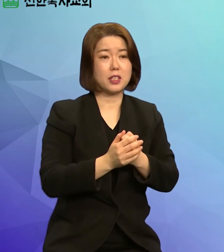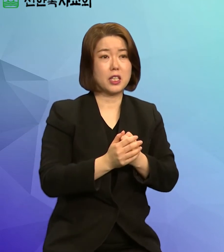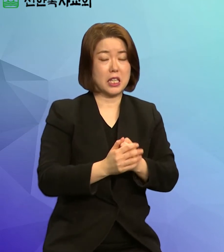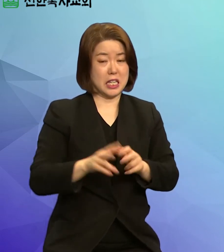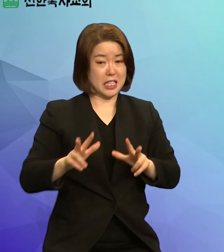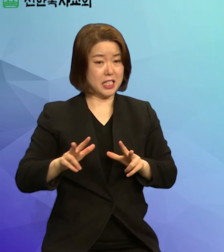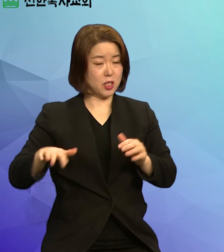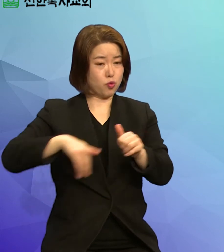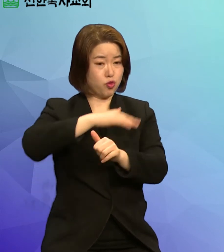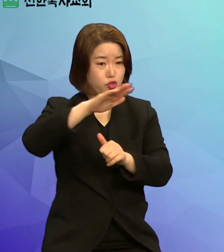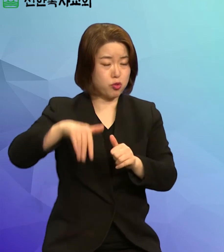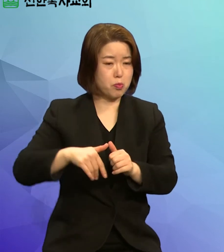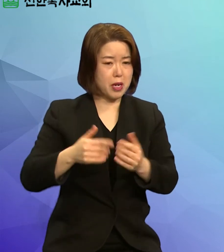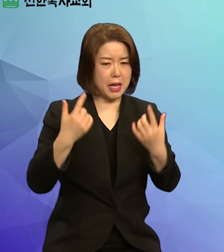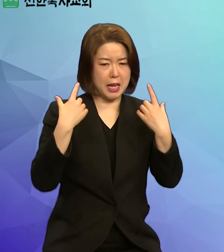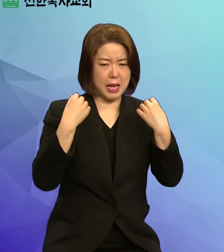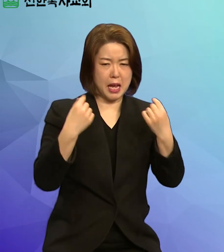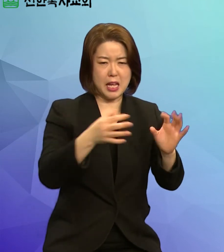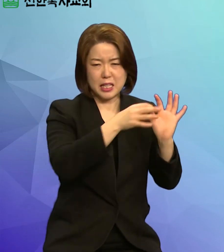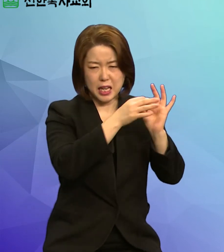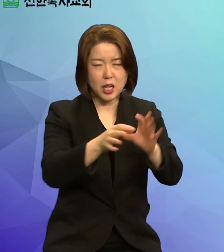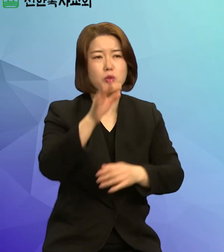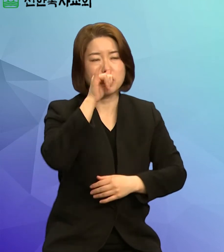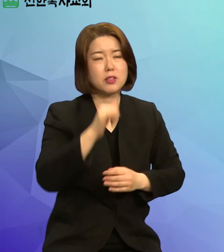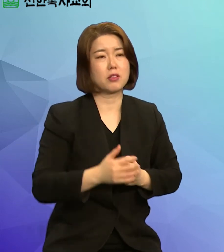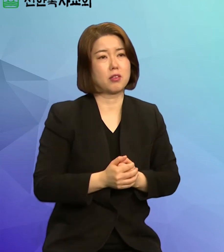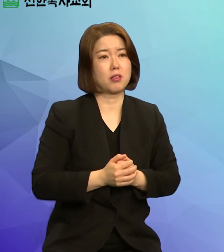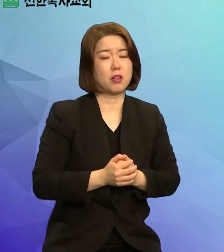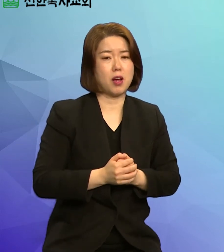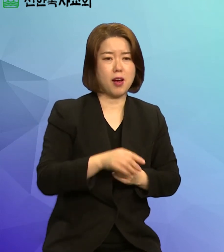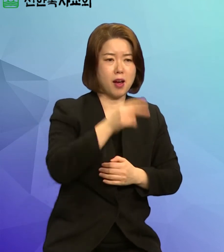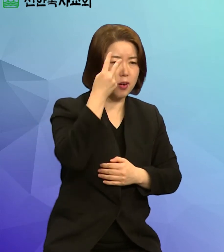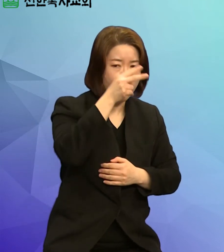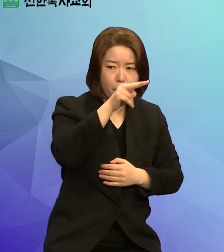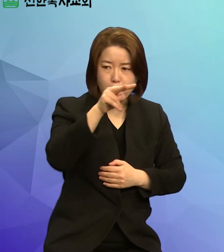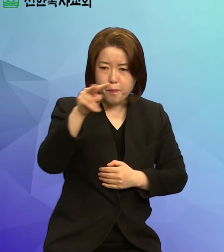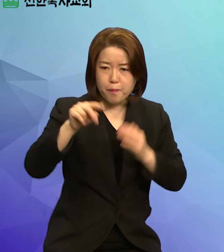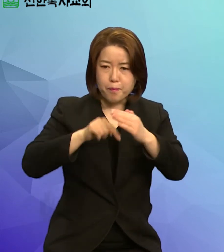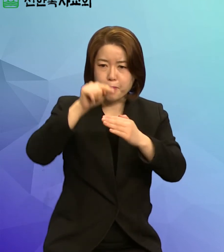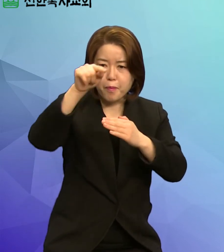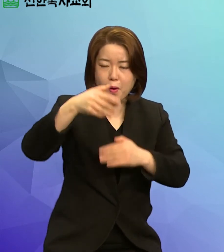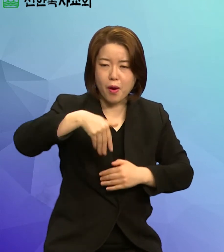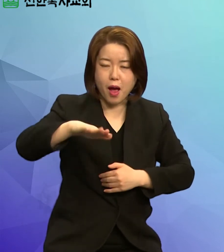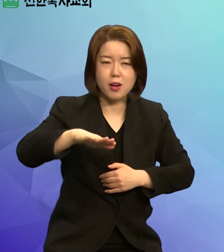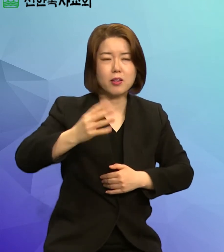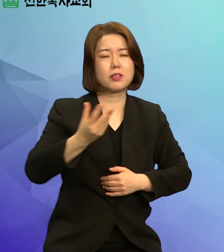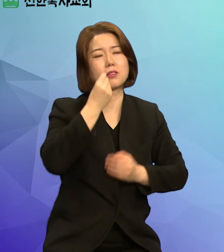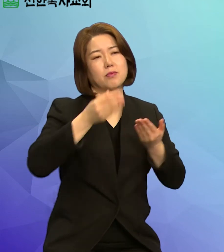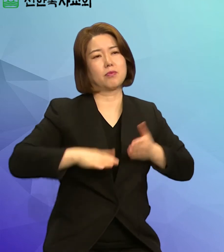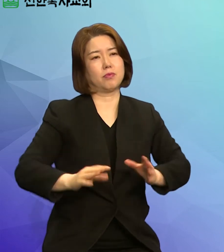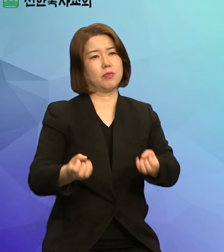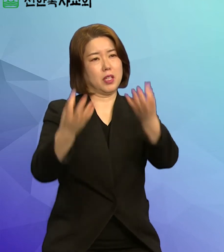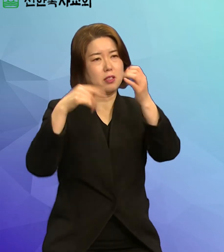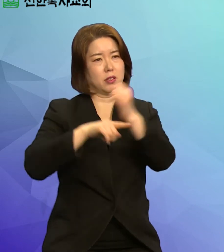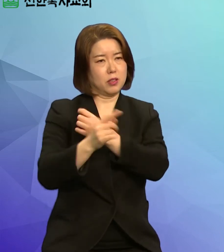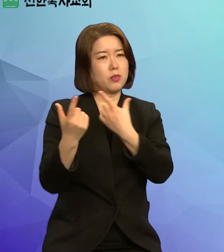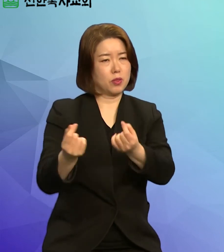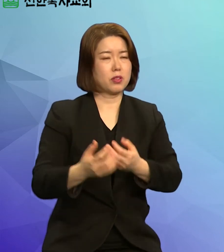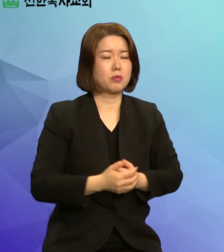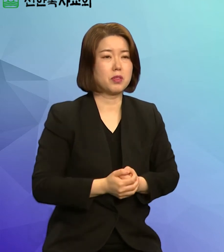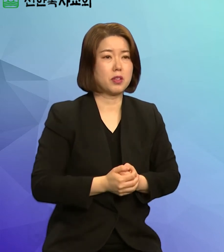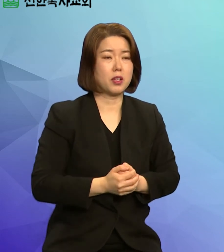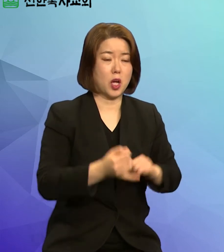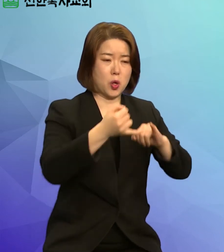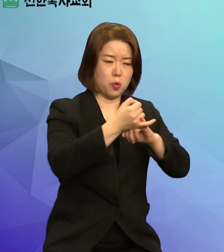지금도 계속 있다는 것입니다. 그들에게로 나아가는 것이 성탄절입니다. 여러분, 꼭